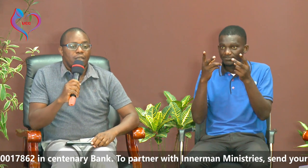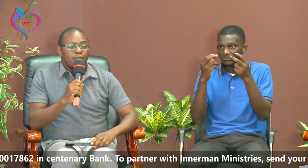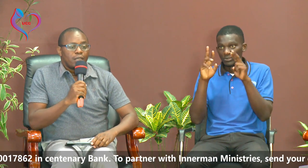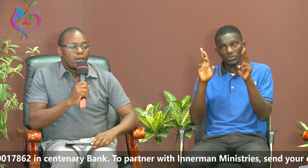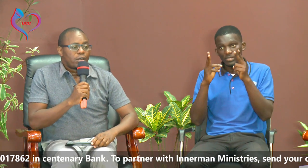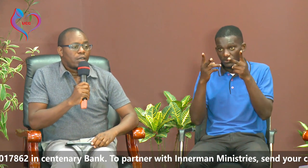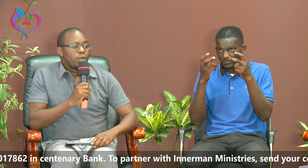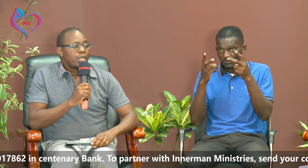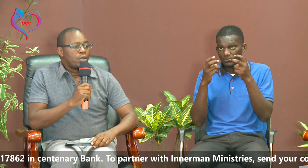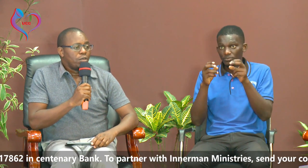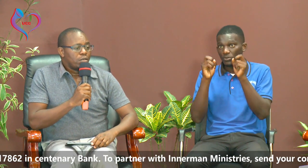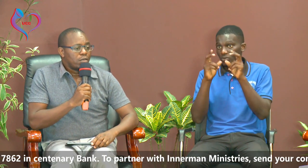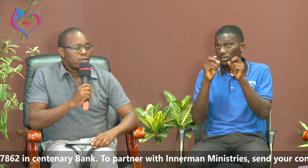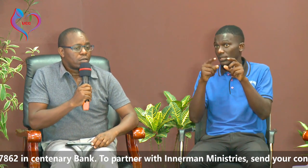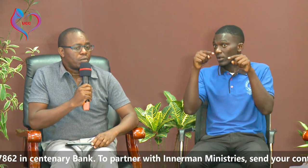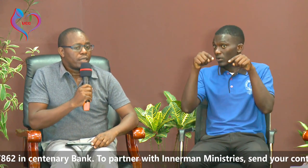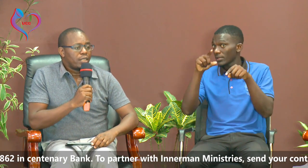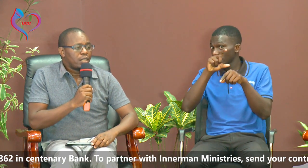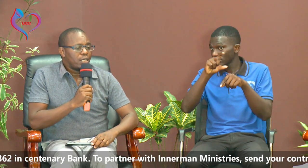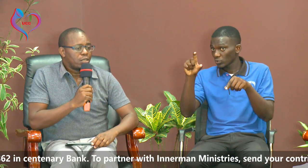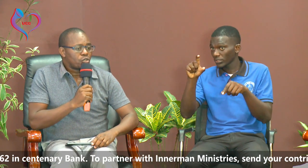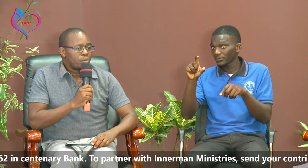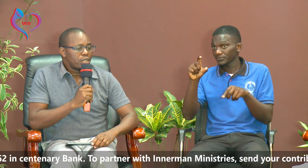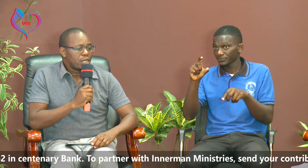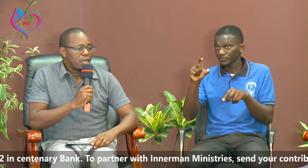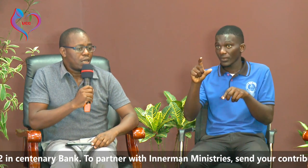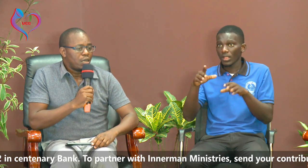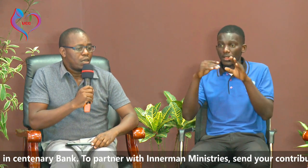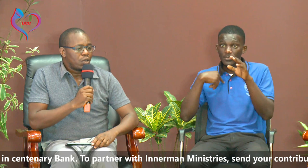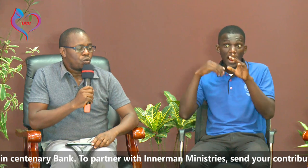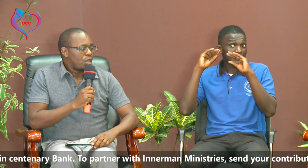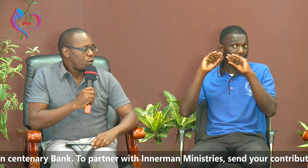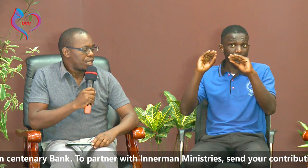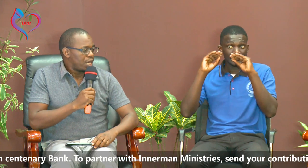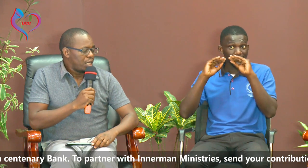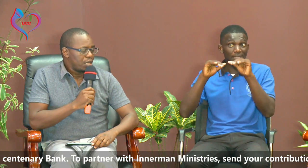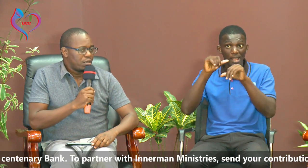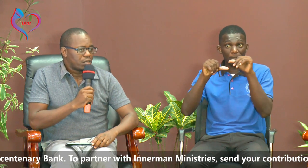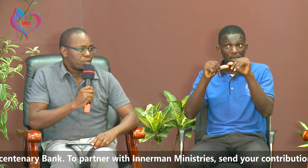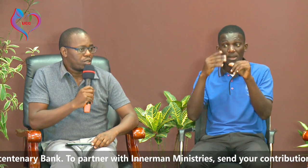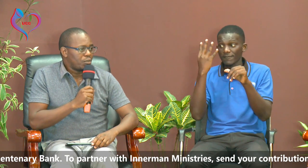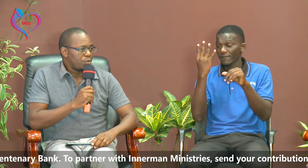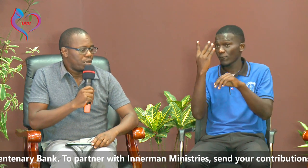Feso. Okay, weekend mbadde nsomesa kunnaku ennya ze tuyina mu bulamu.